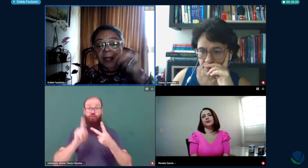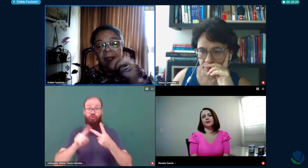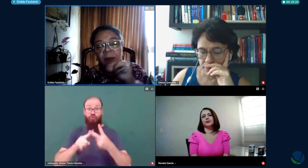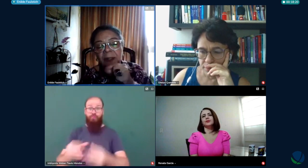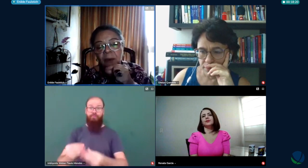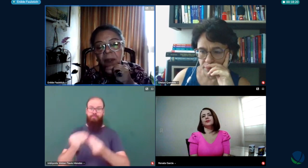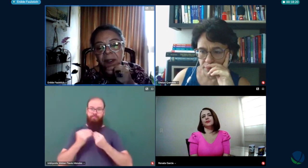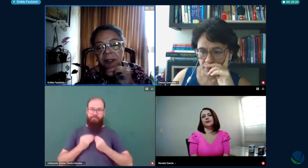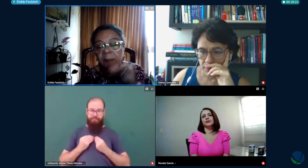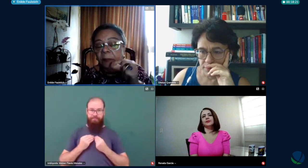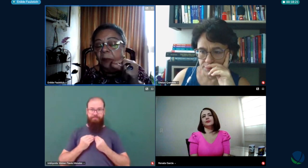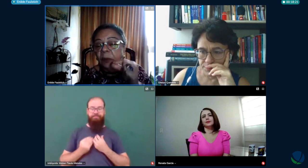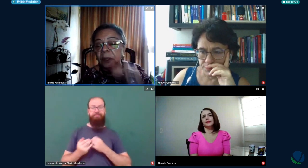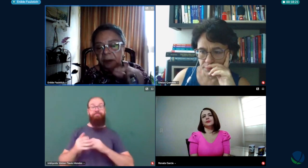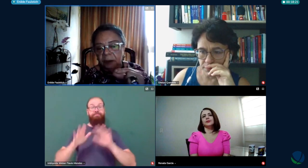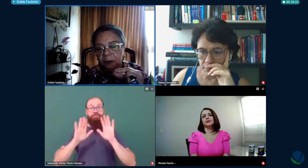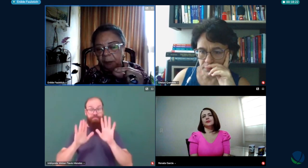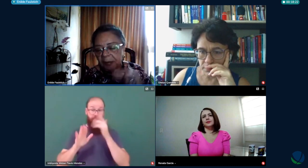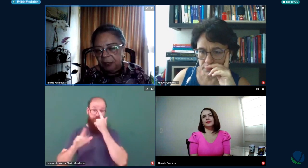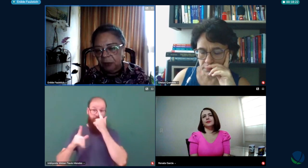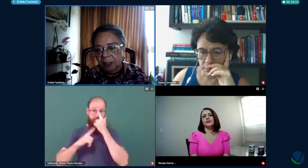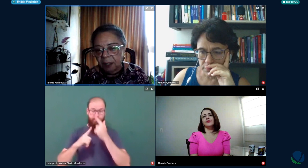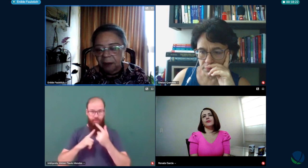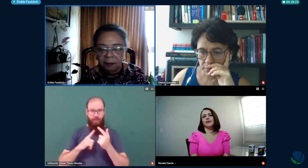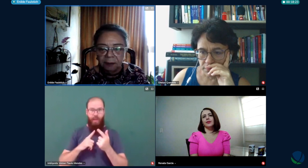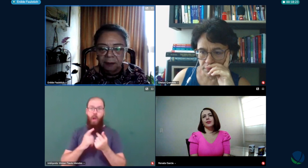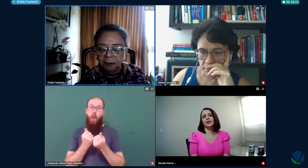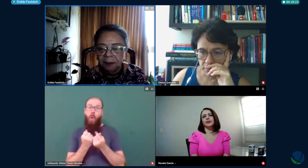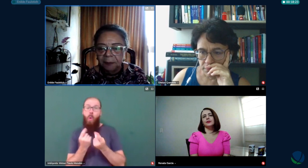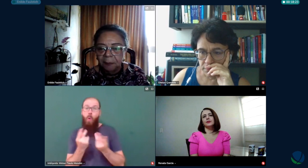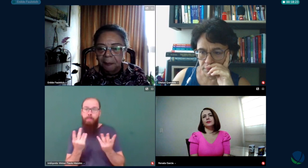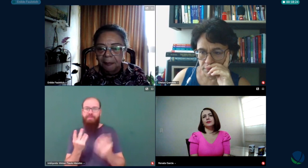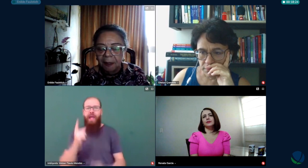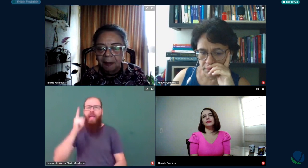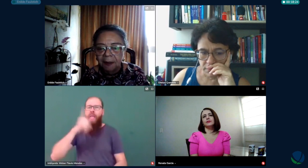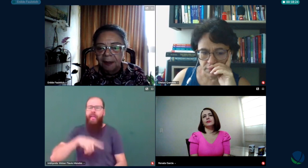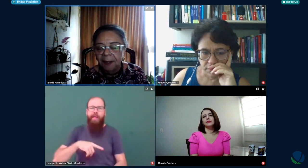Só que tem uma coisa que é muito particular.